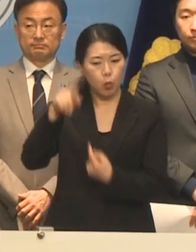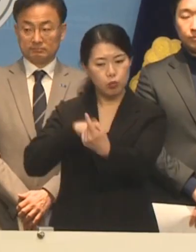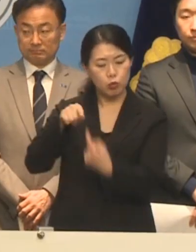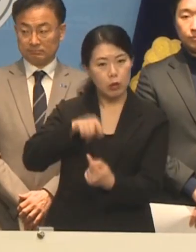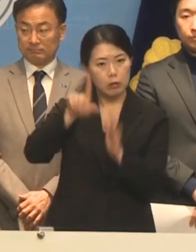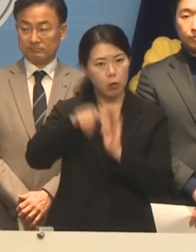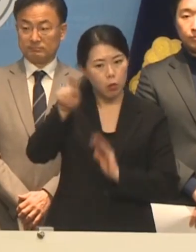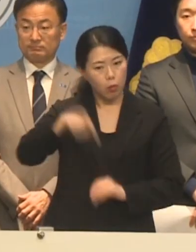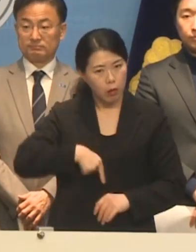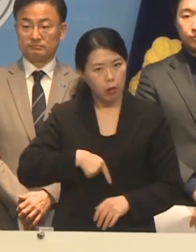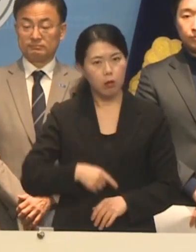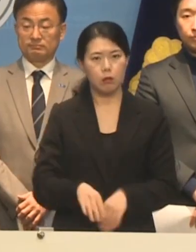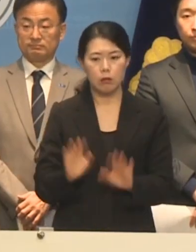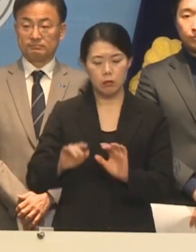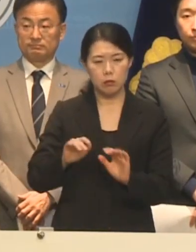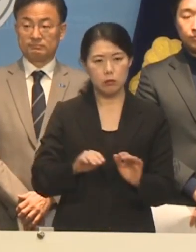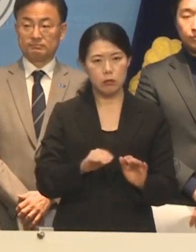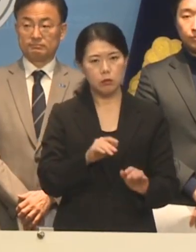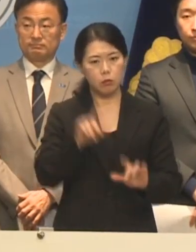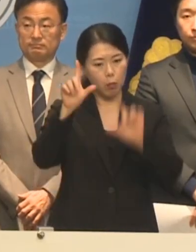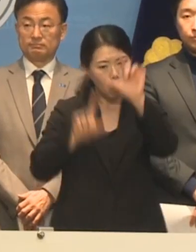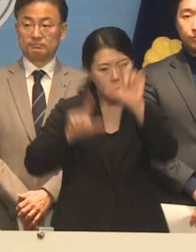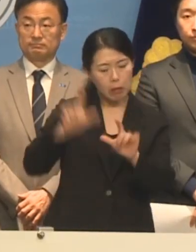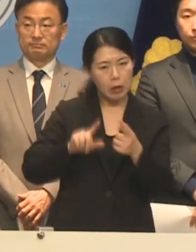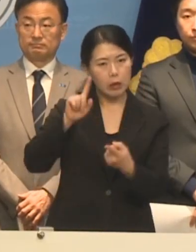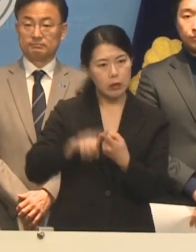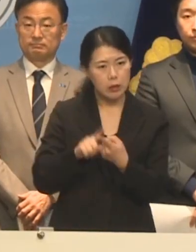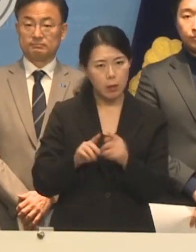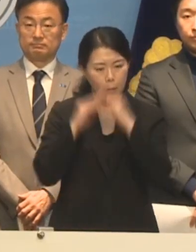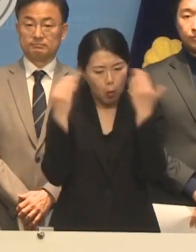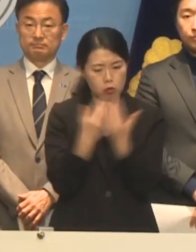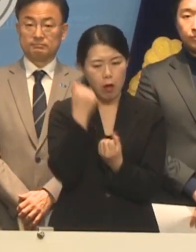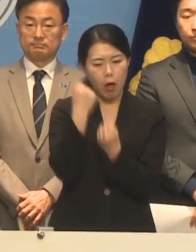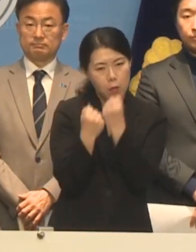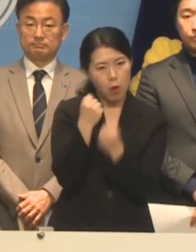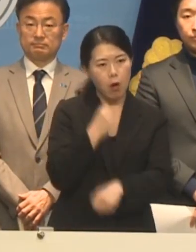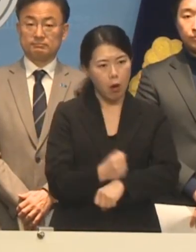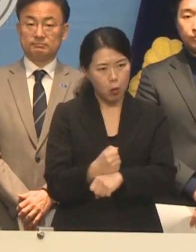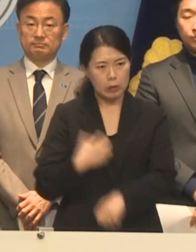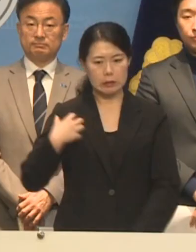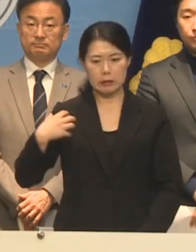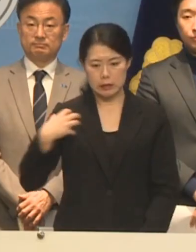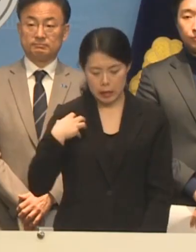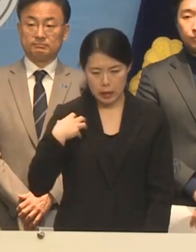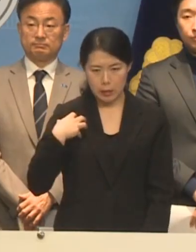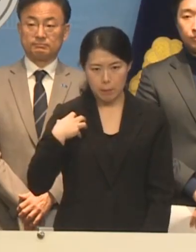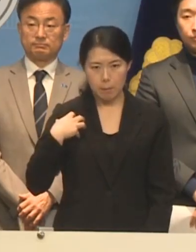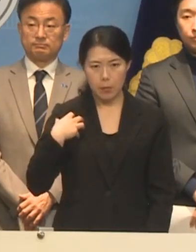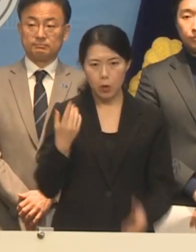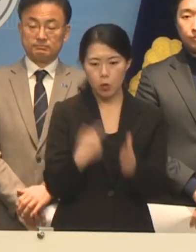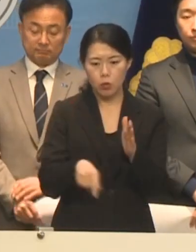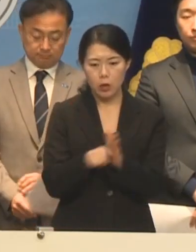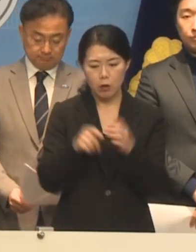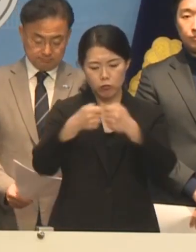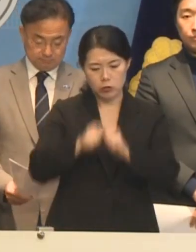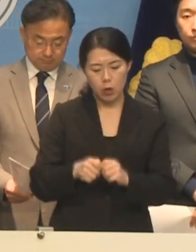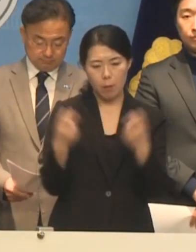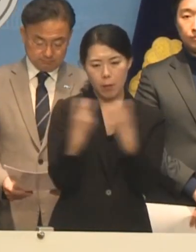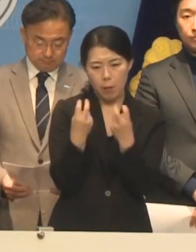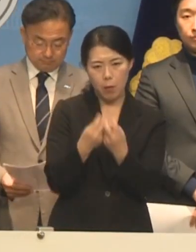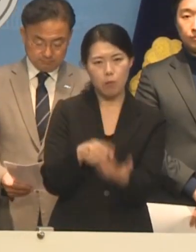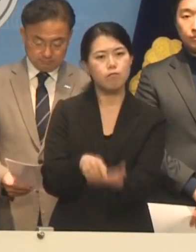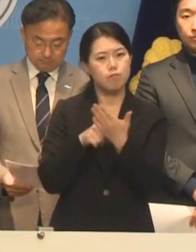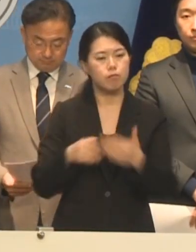출석해서 그간의 행태에 대해 낱낱이 해명하고 책임을 다할 구체적 대책을 제시해야